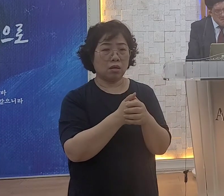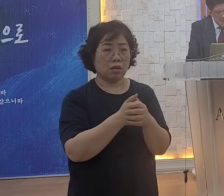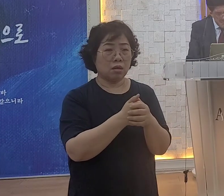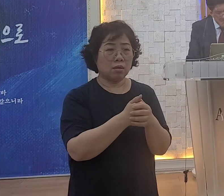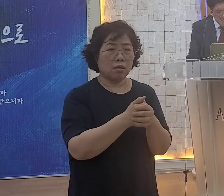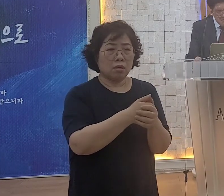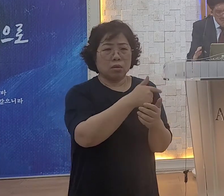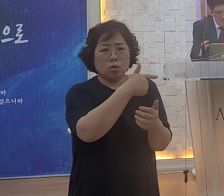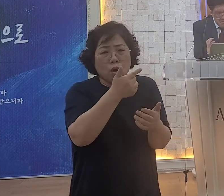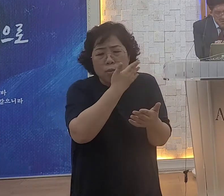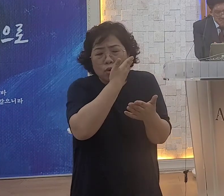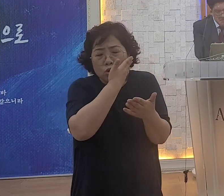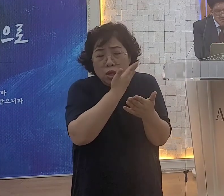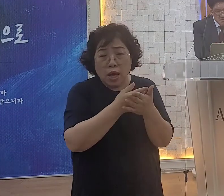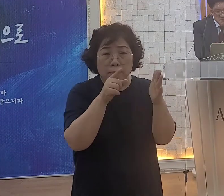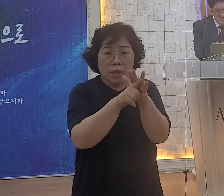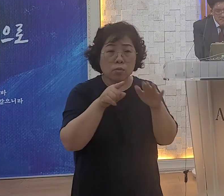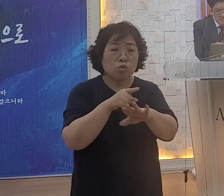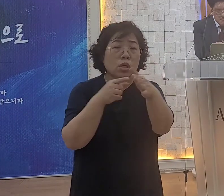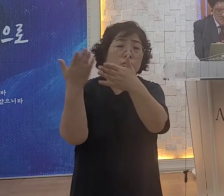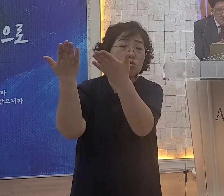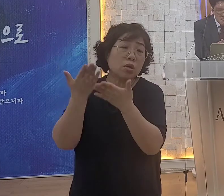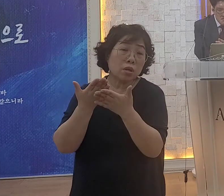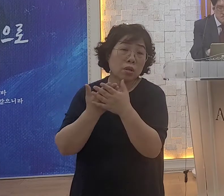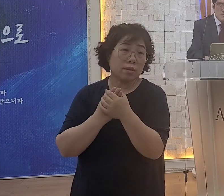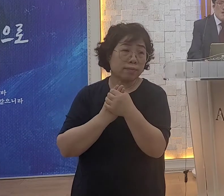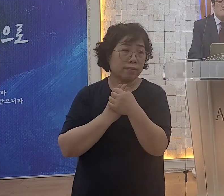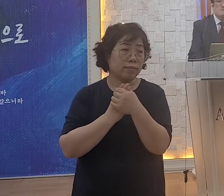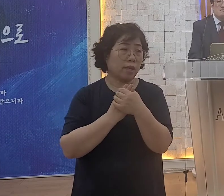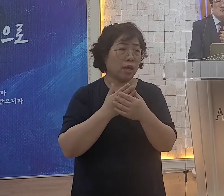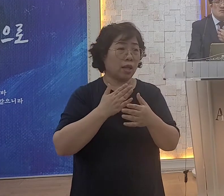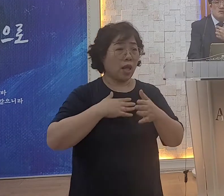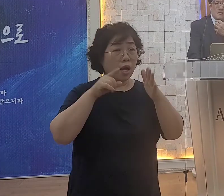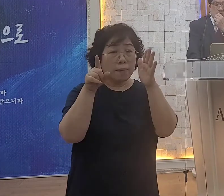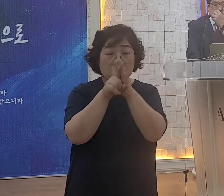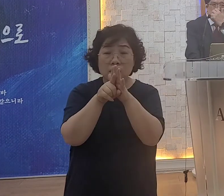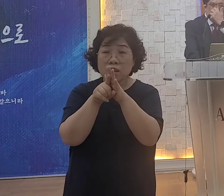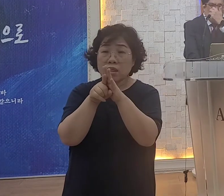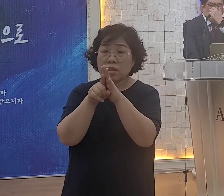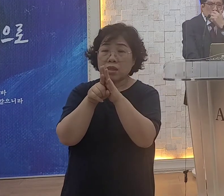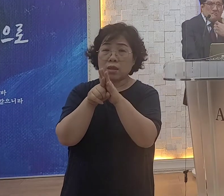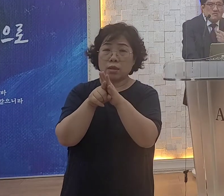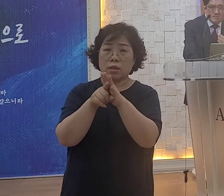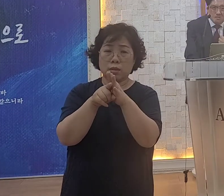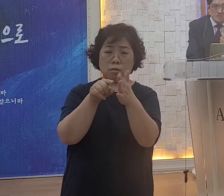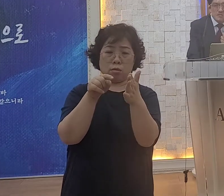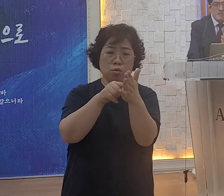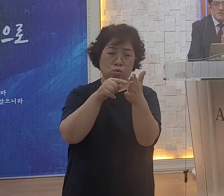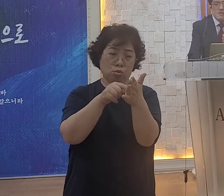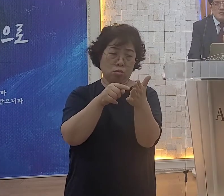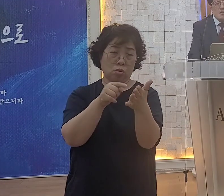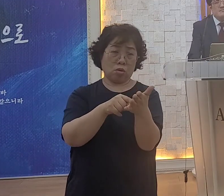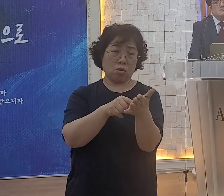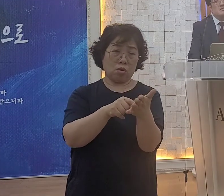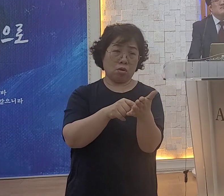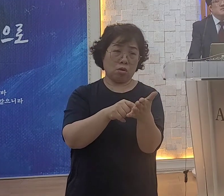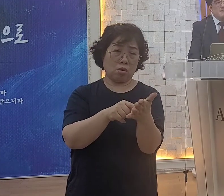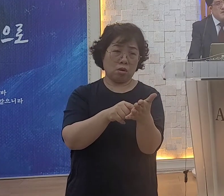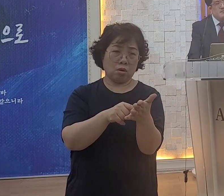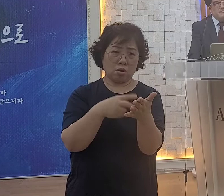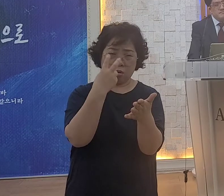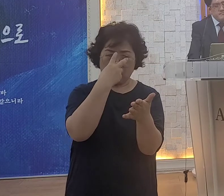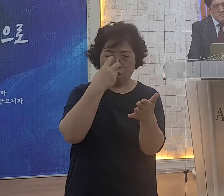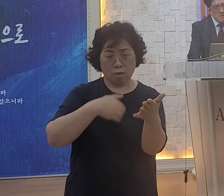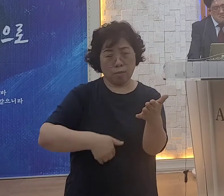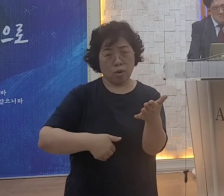얼마나 이 귀한 믿음을 우리에게 주셨는지. 여러분 내가 믿고 있는 지금 이 믿음의 모습들을 한번 점검을